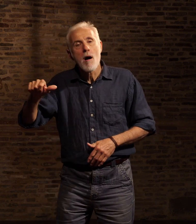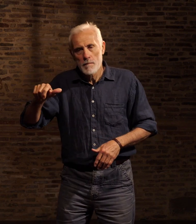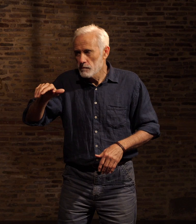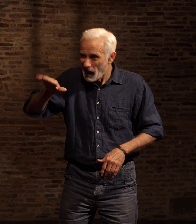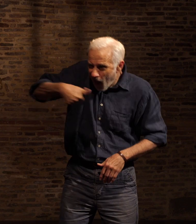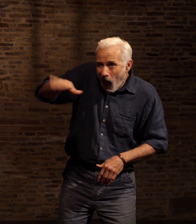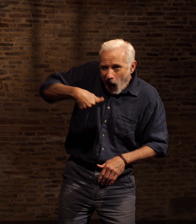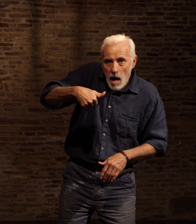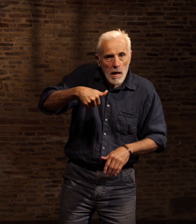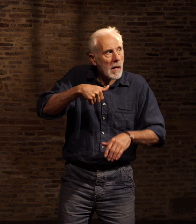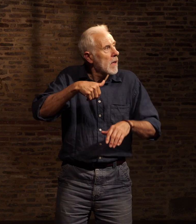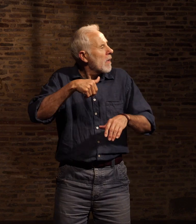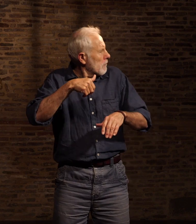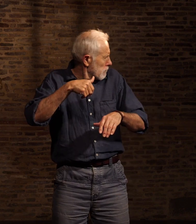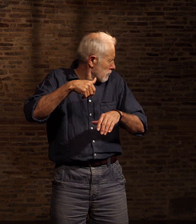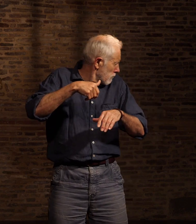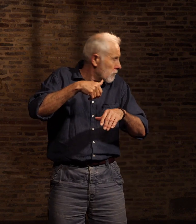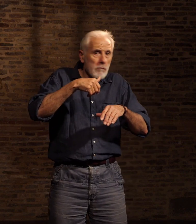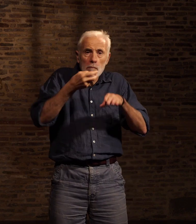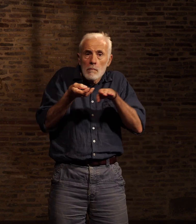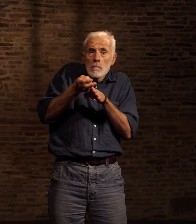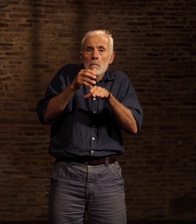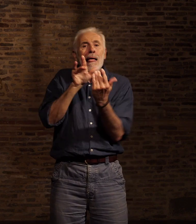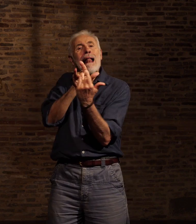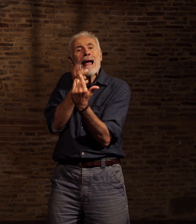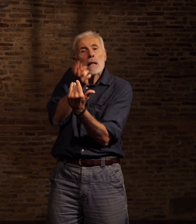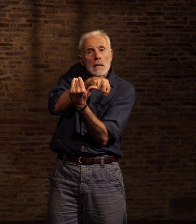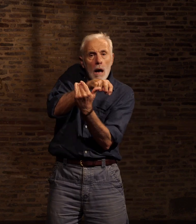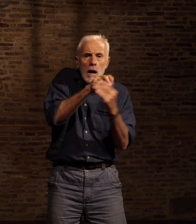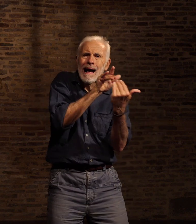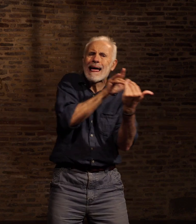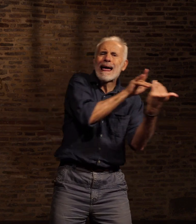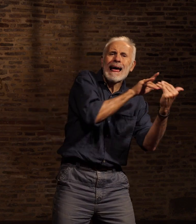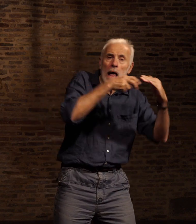ensemble nous avons rampé sur le ventre de lian li jusqu'au fond du dortoir